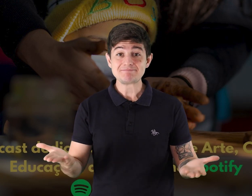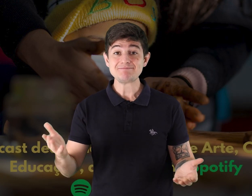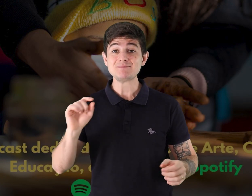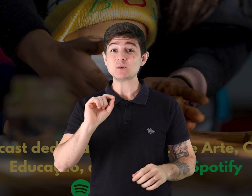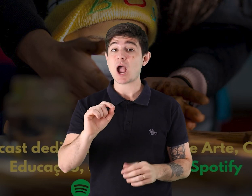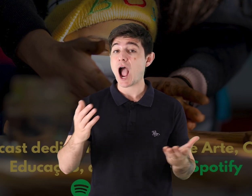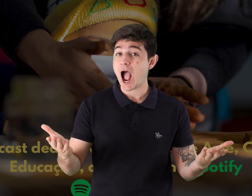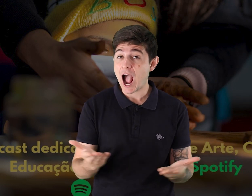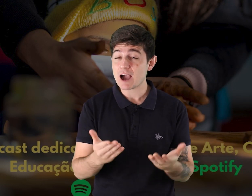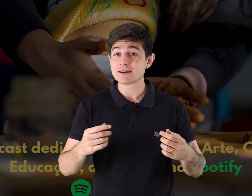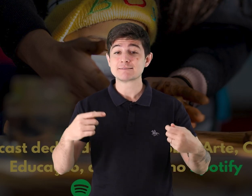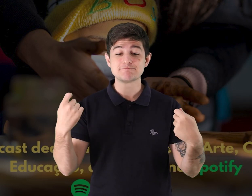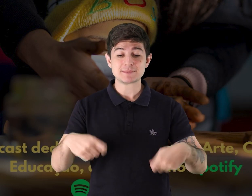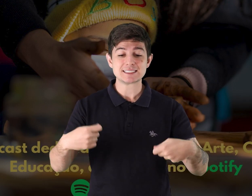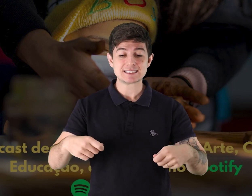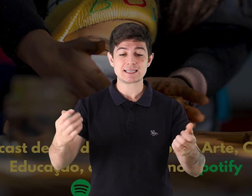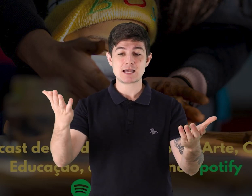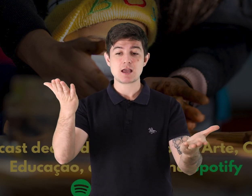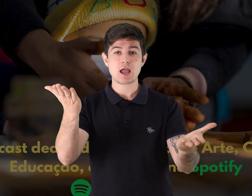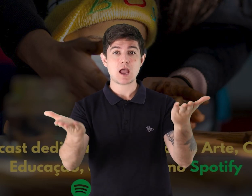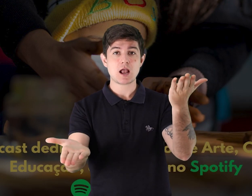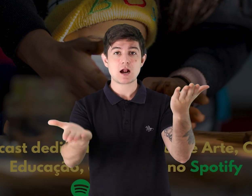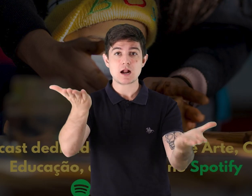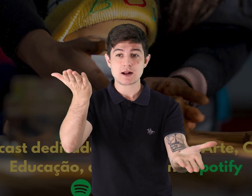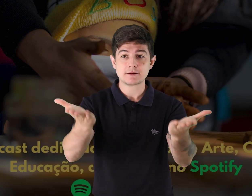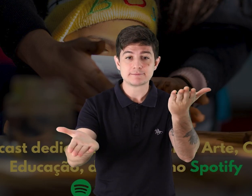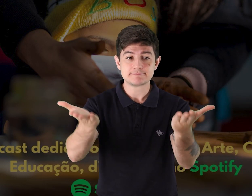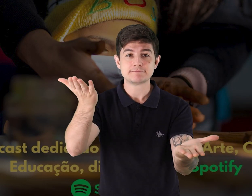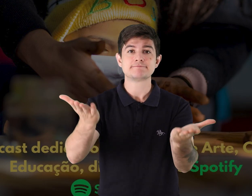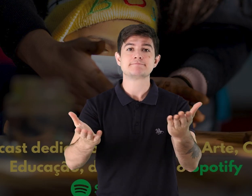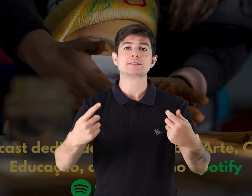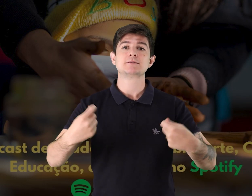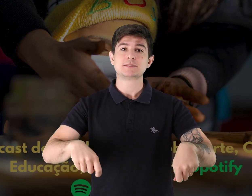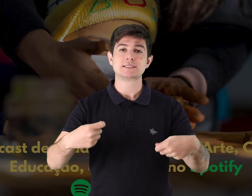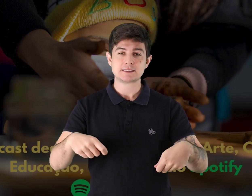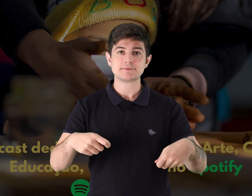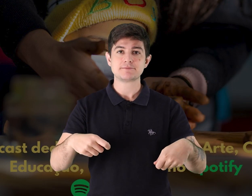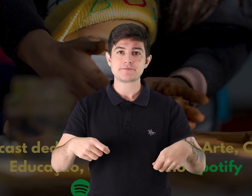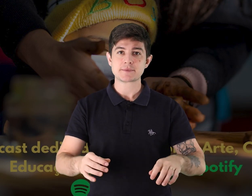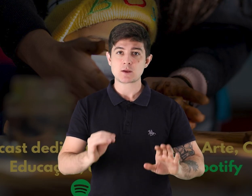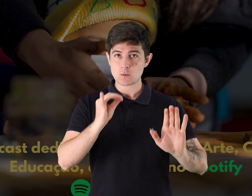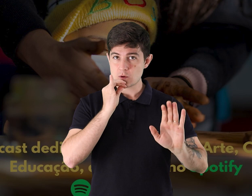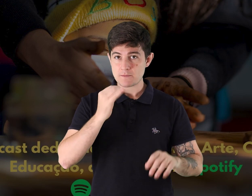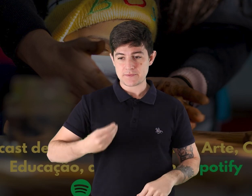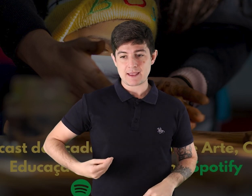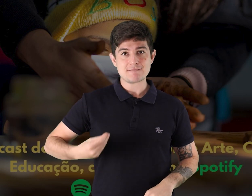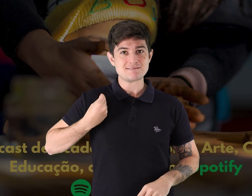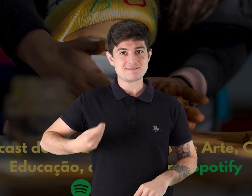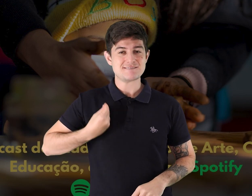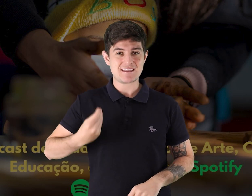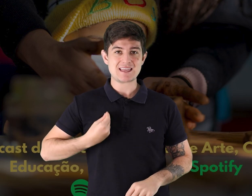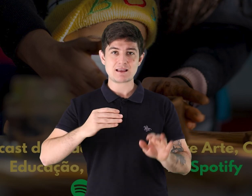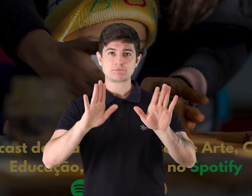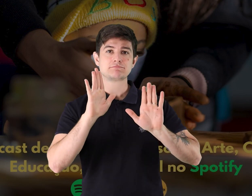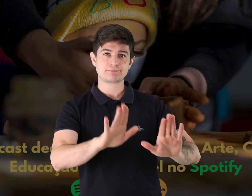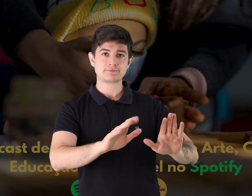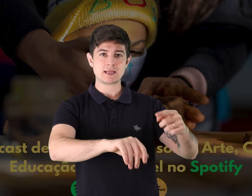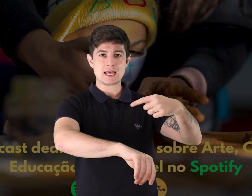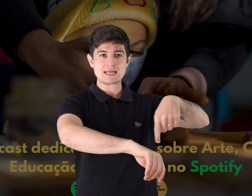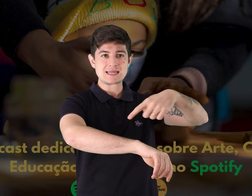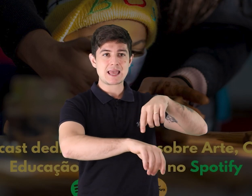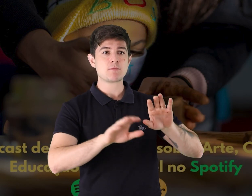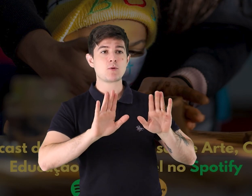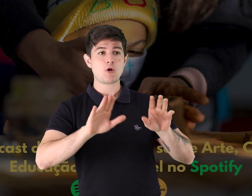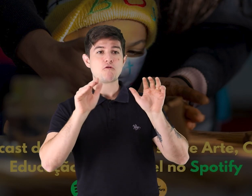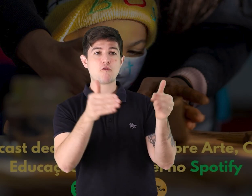A importância de você buscar esse equilíbrio, de de deixar também na sua rotina